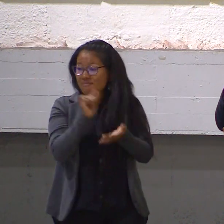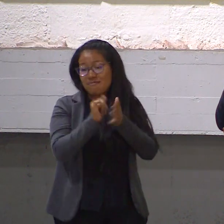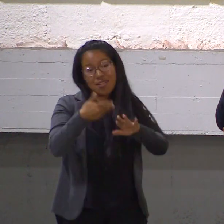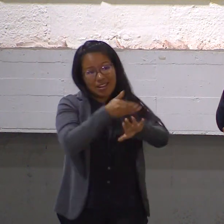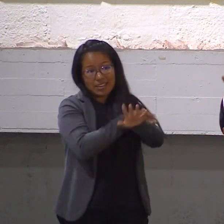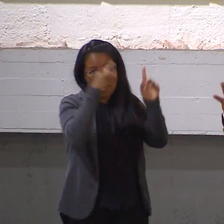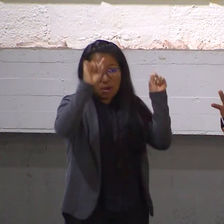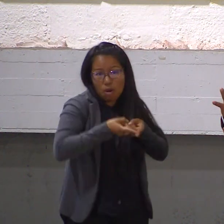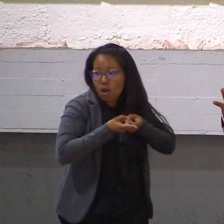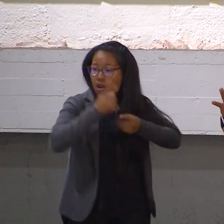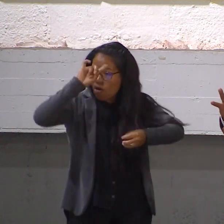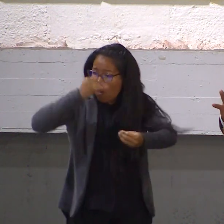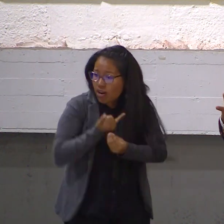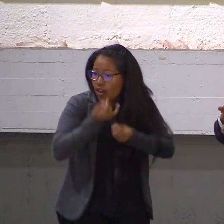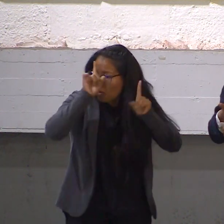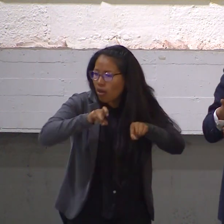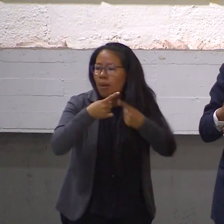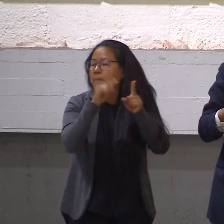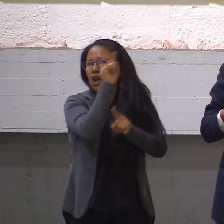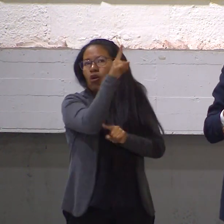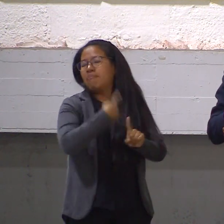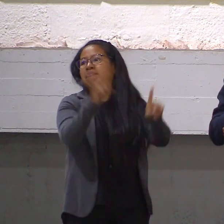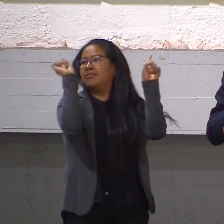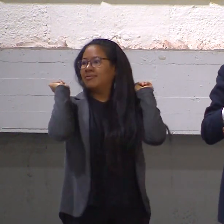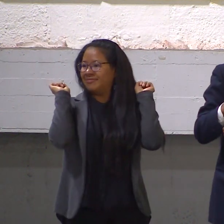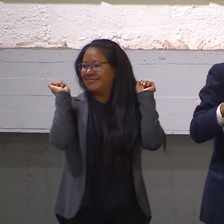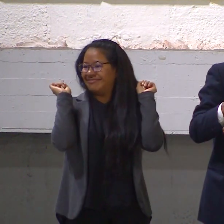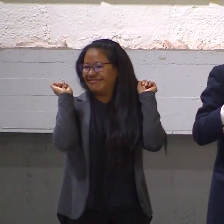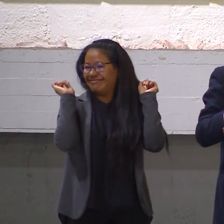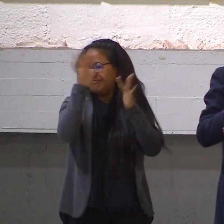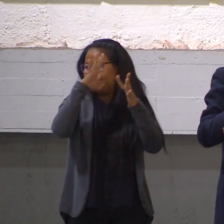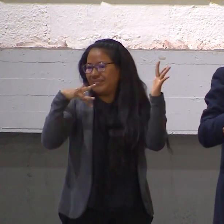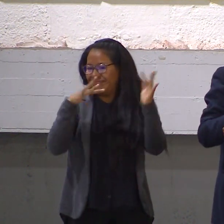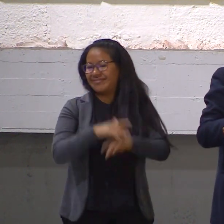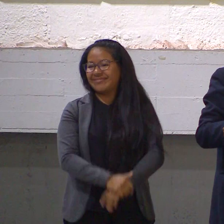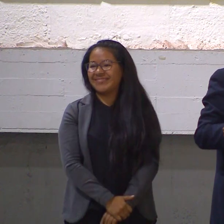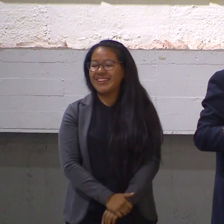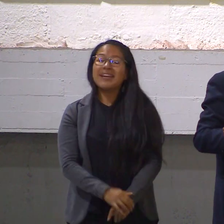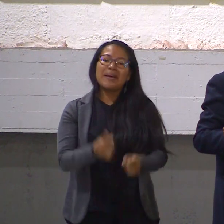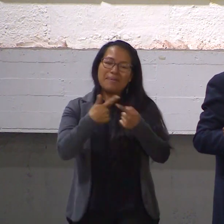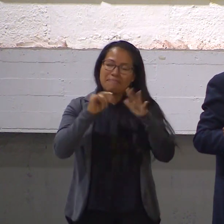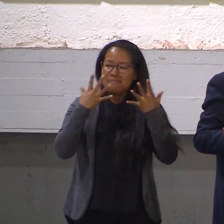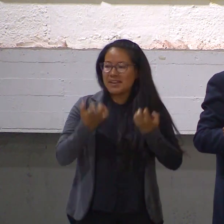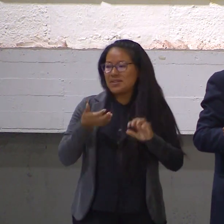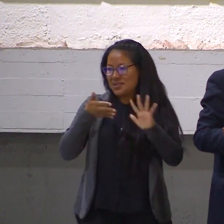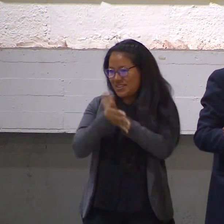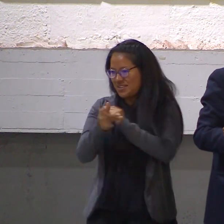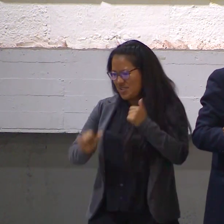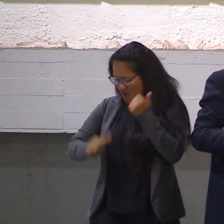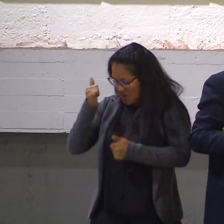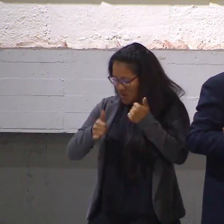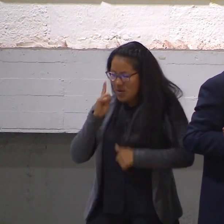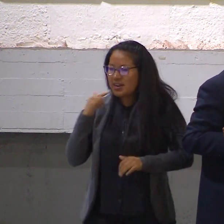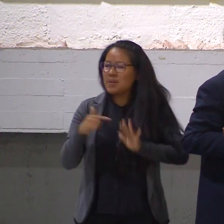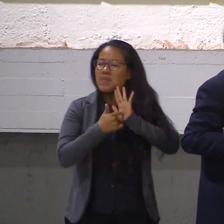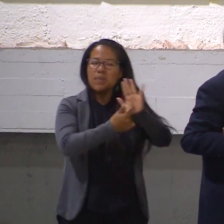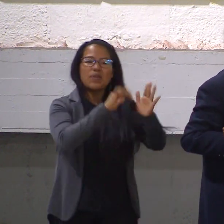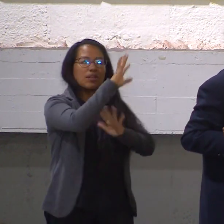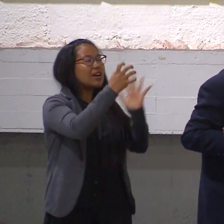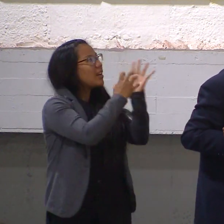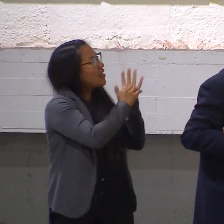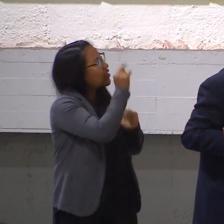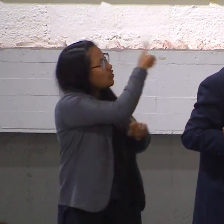claros y precisos pero quisiera primero situarnos en este tipo de gráfica